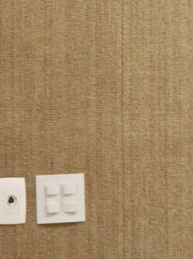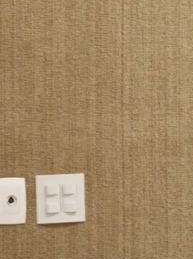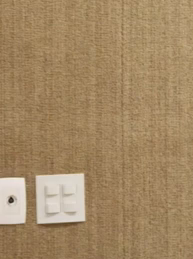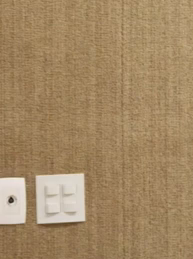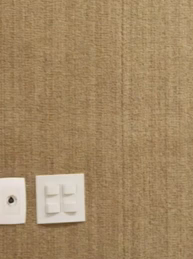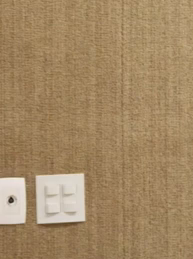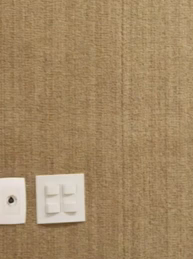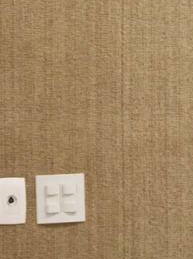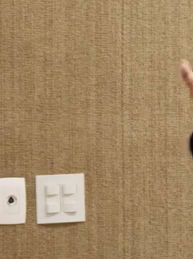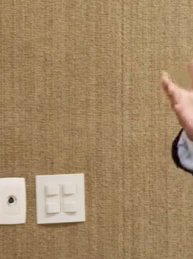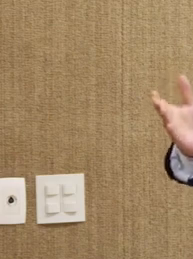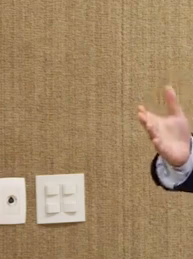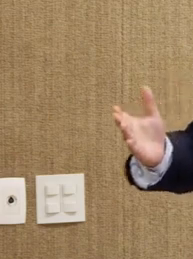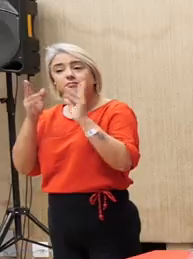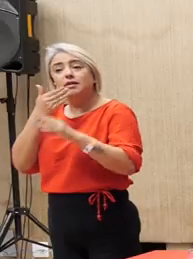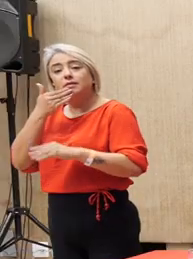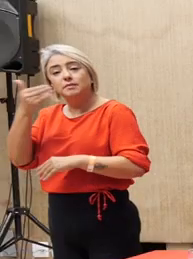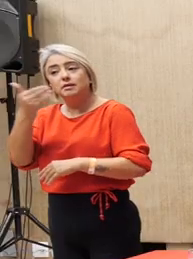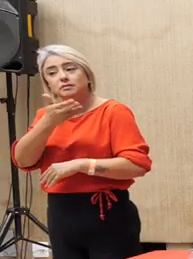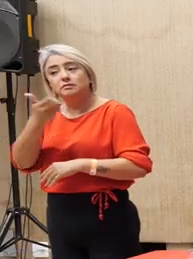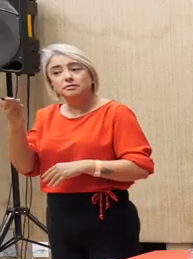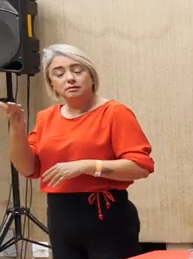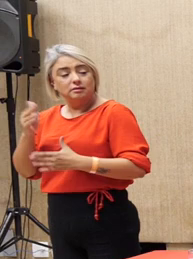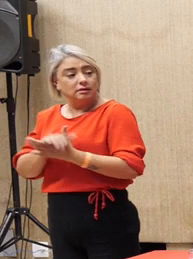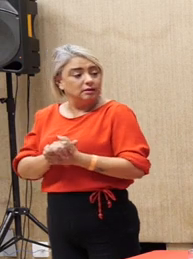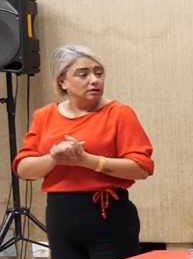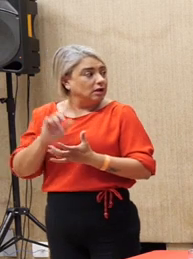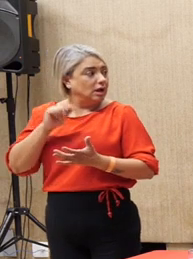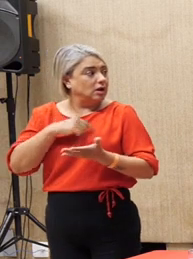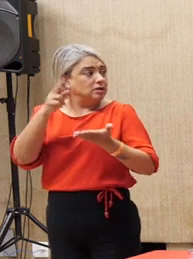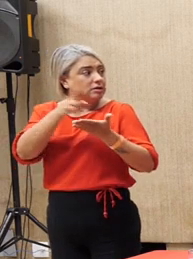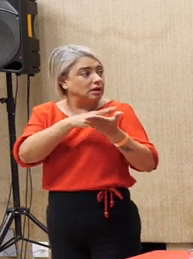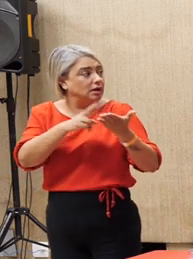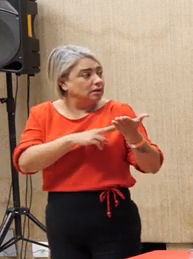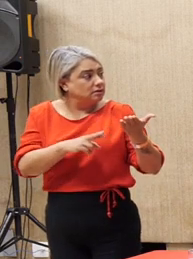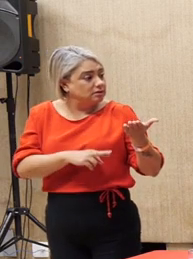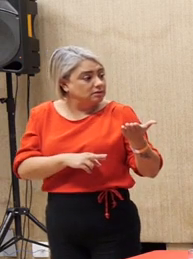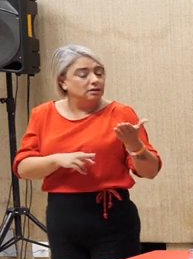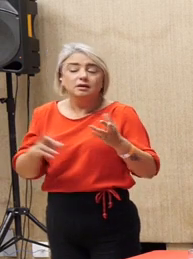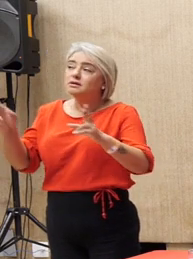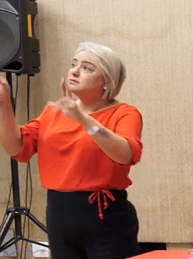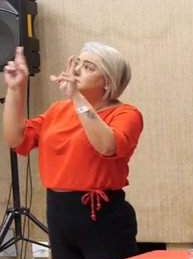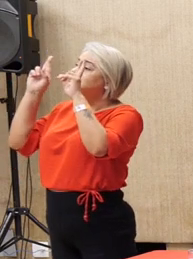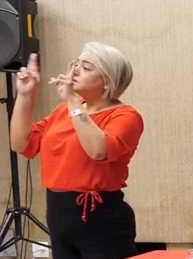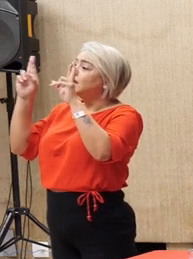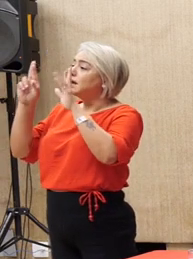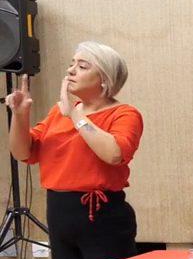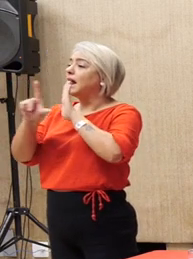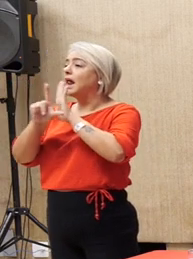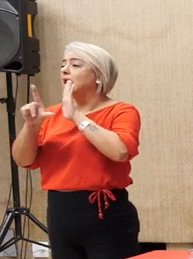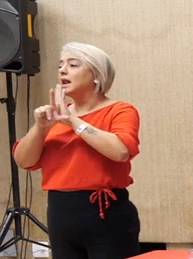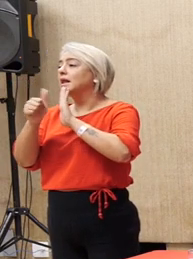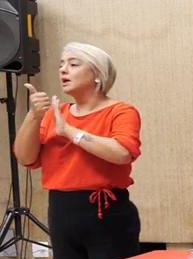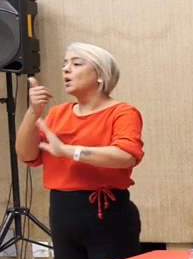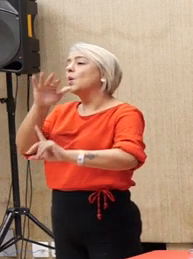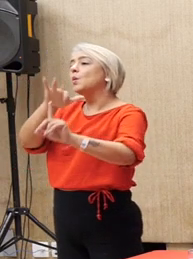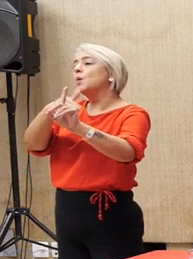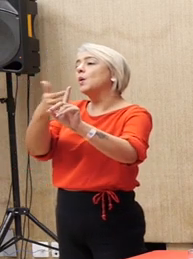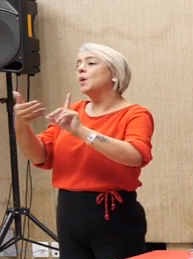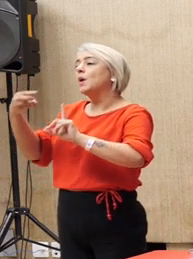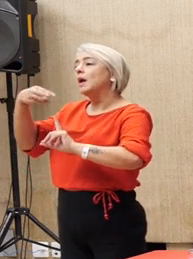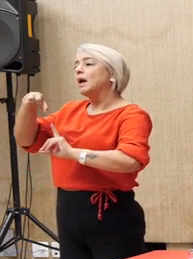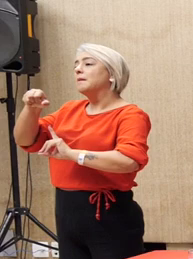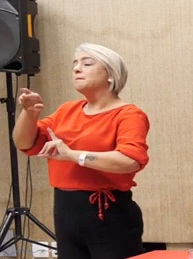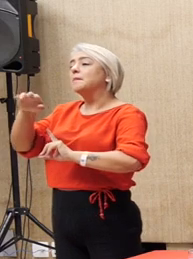quem sabe, viu, faço um pedido para você, que vai ser nossa relatora, quem sabe a lei não tem essa homenagem do